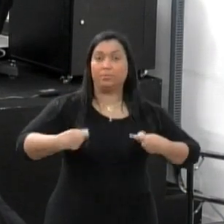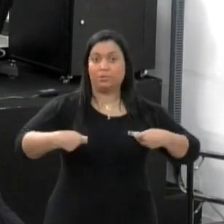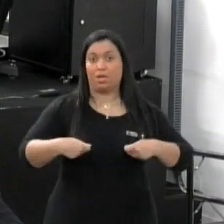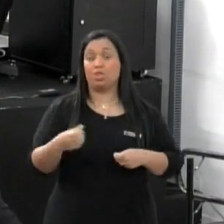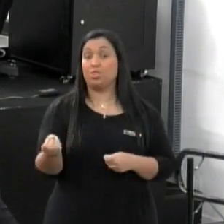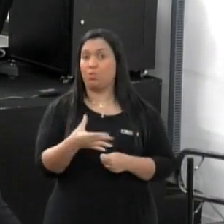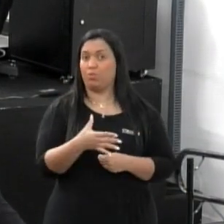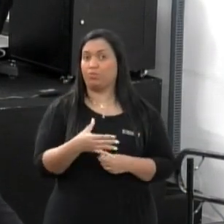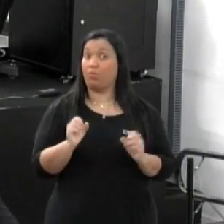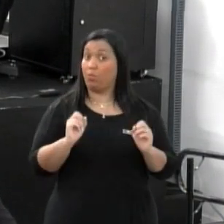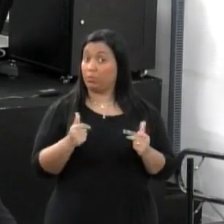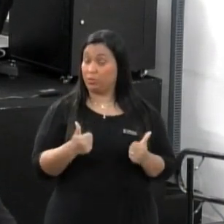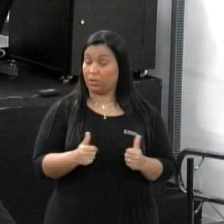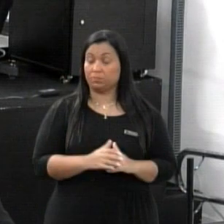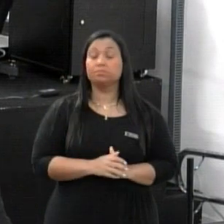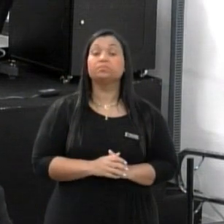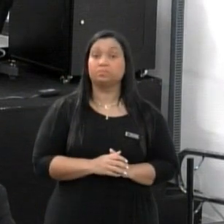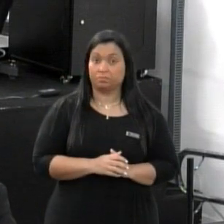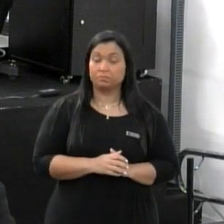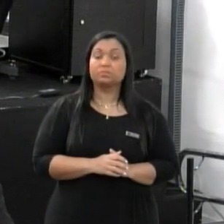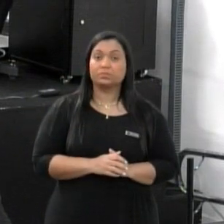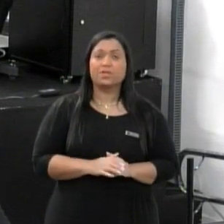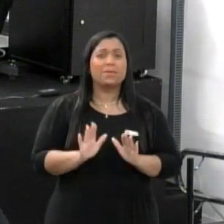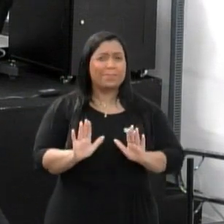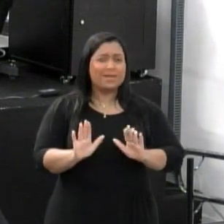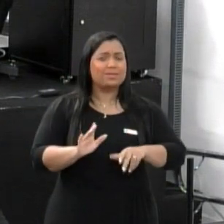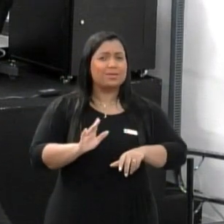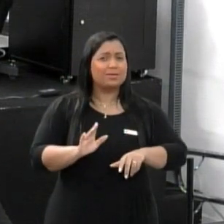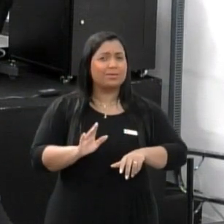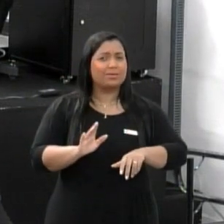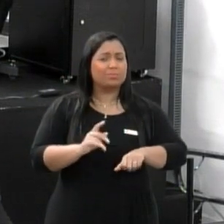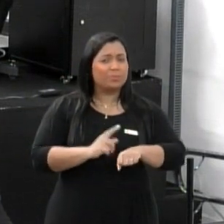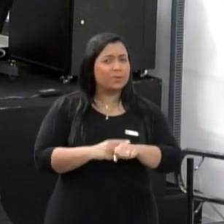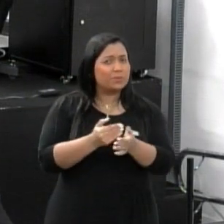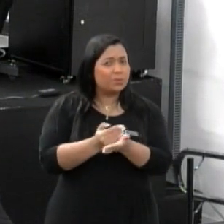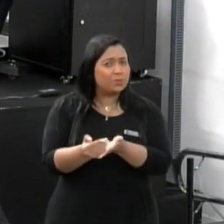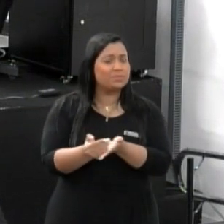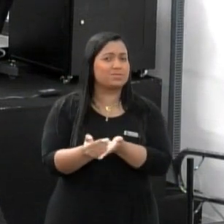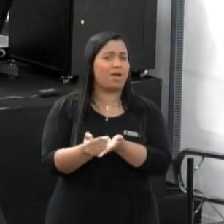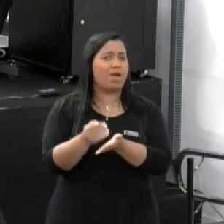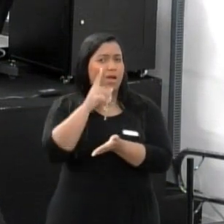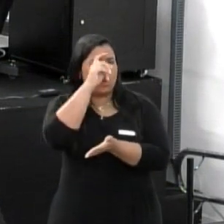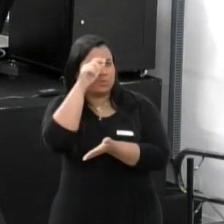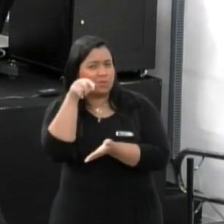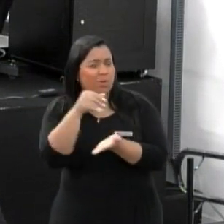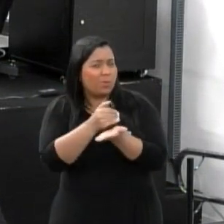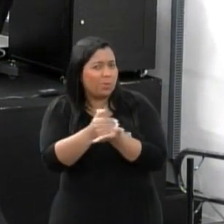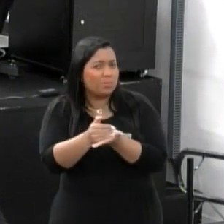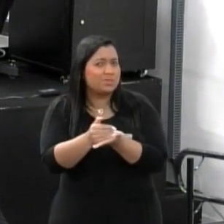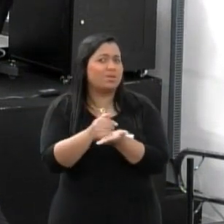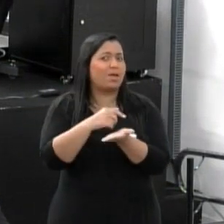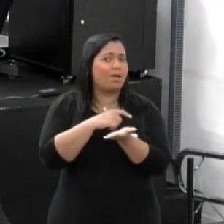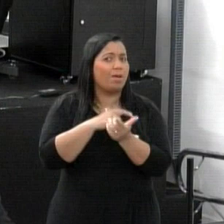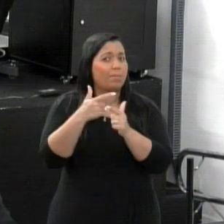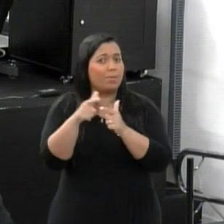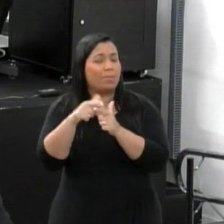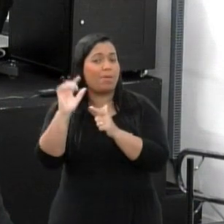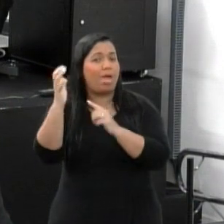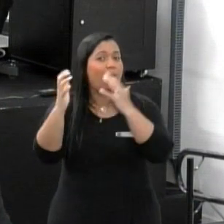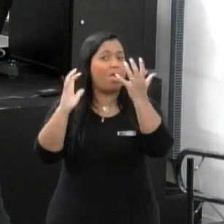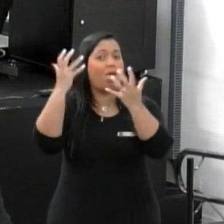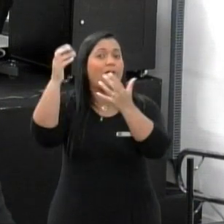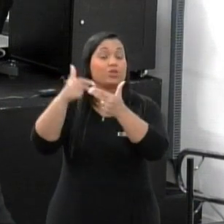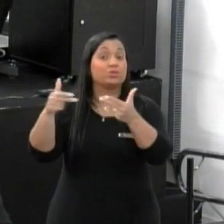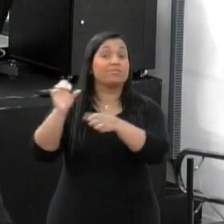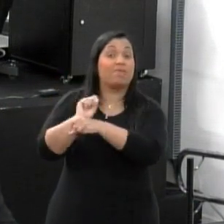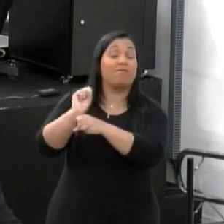ponto e é o que nós pedimos para ele a partir do momento que esse hospital começar resolver o problema das demanda que